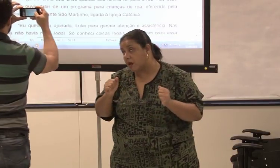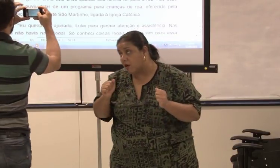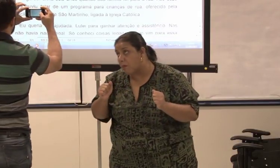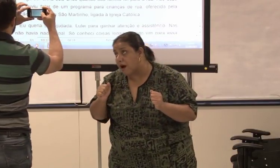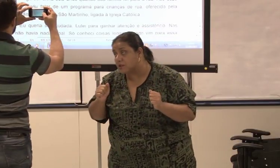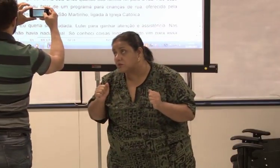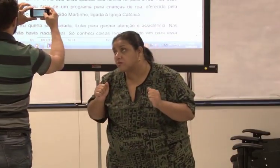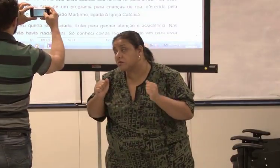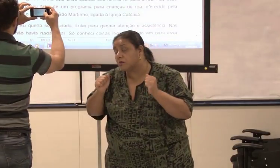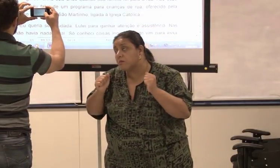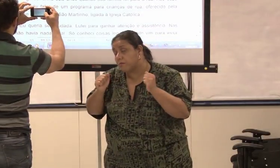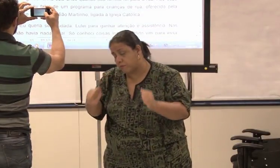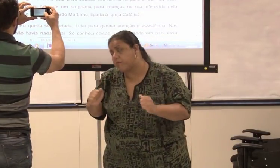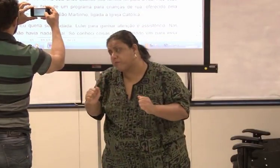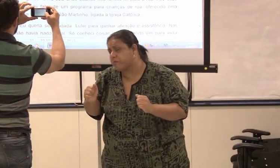Eu abaixo.